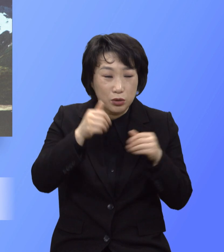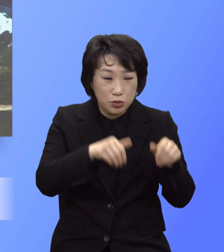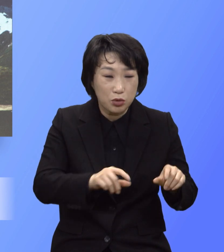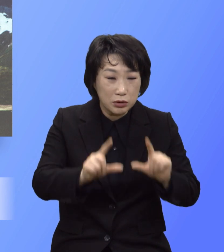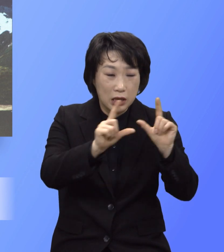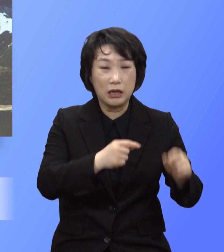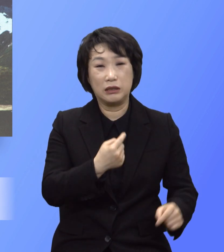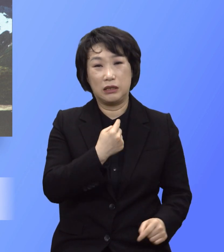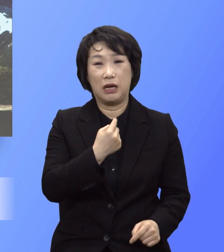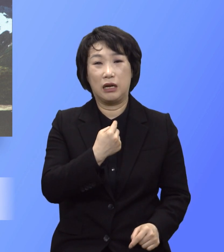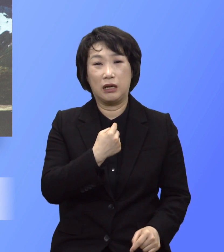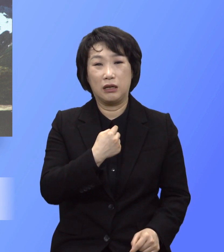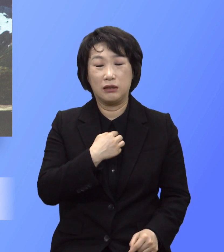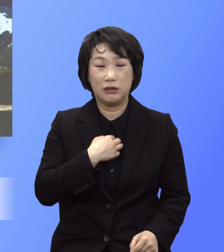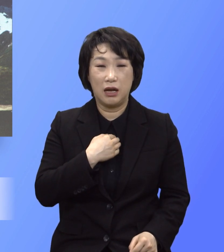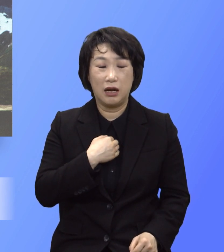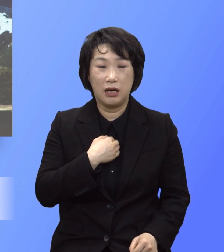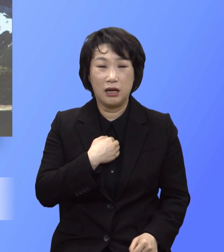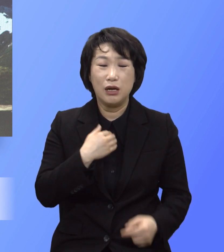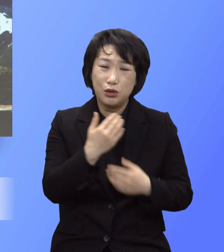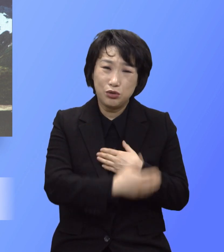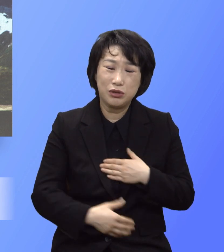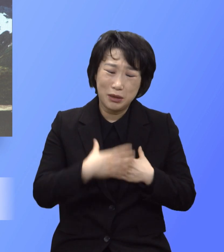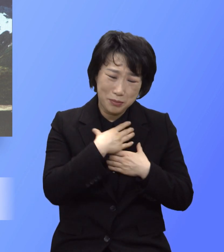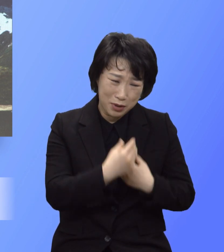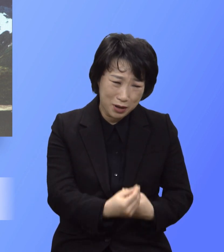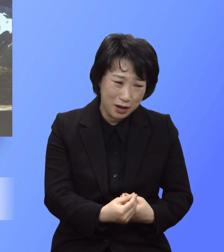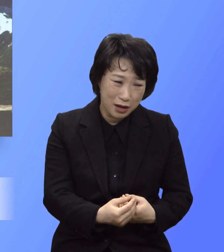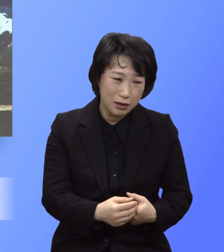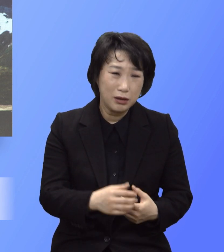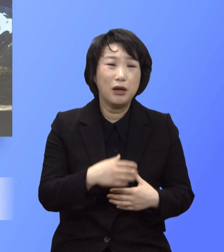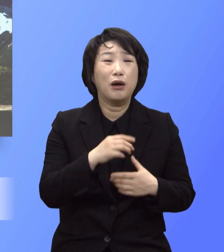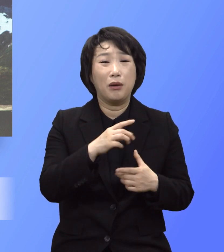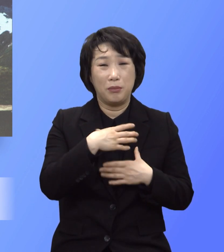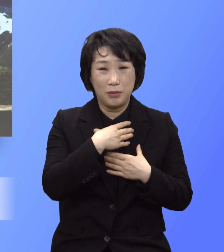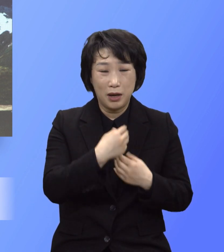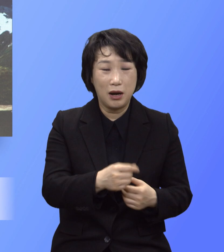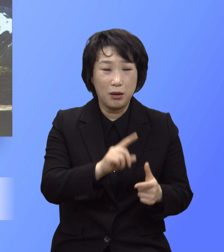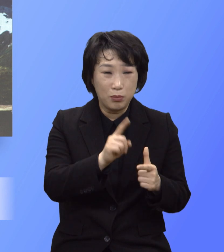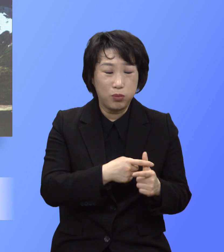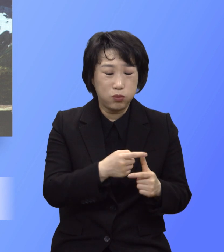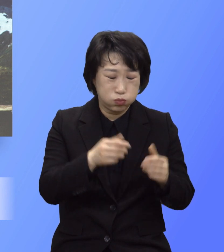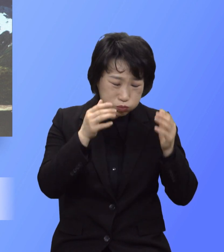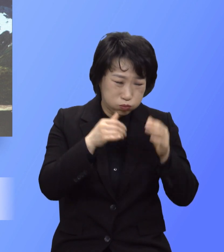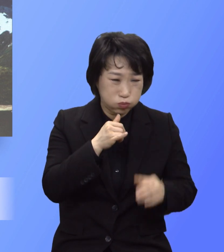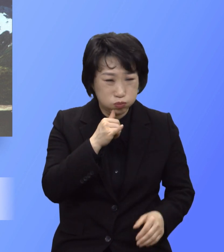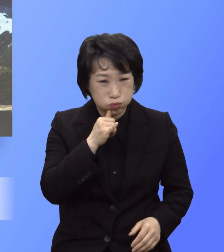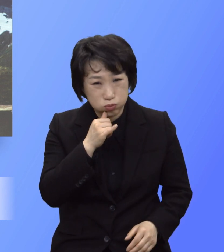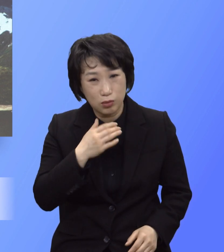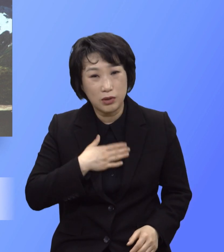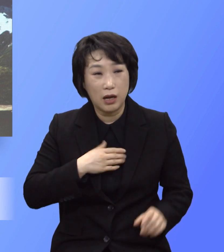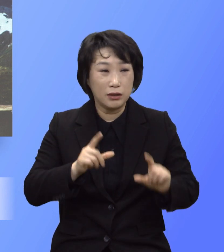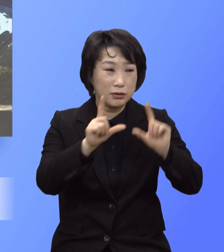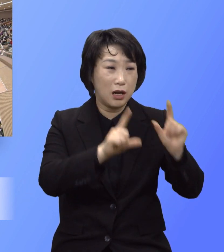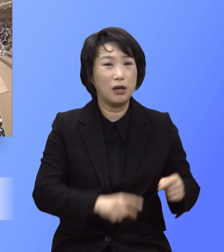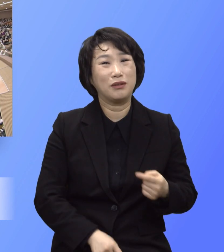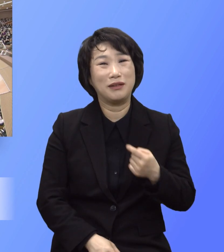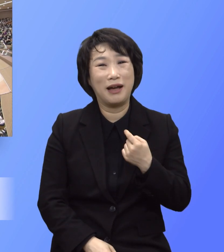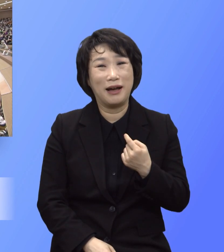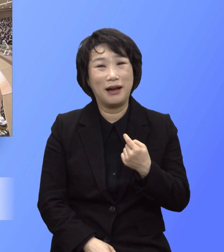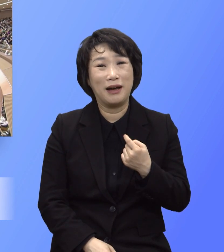타고 살았던가, 나는 얼마나 육신의 평안과 안일함에 함몰되어